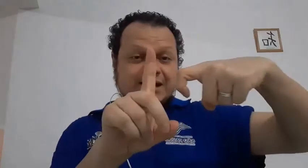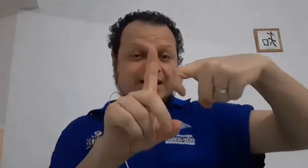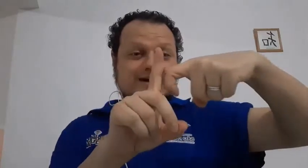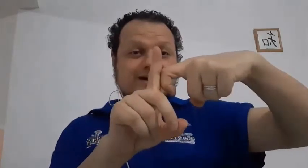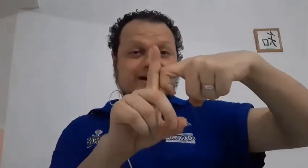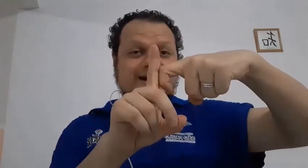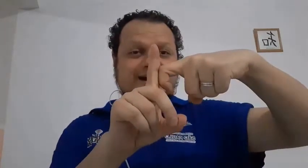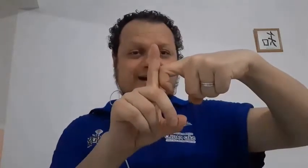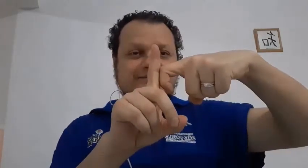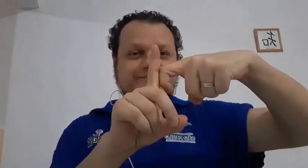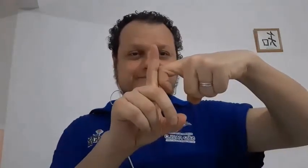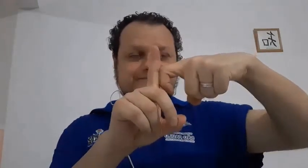K.